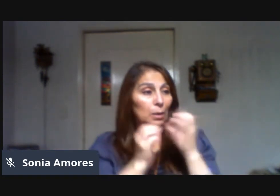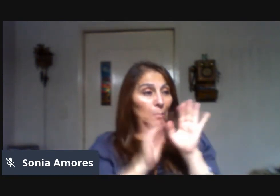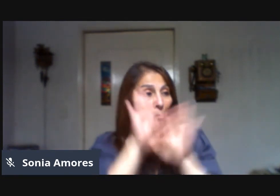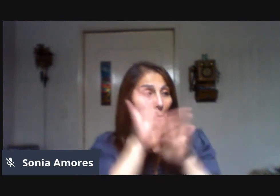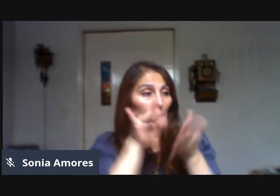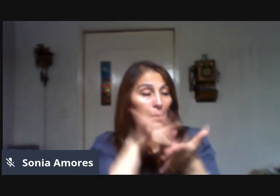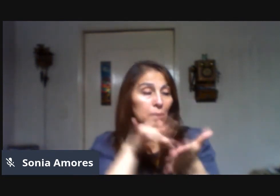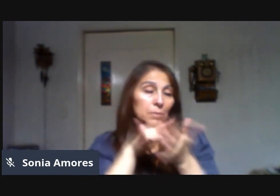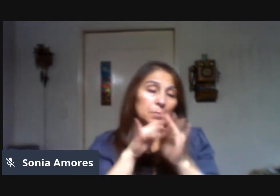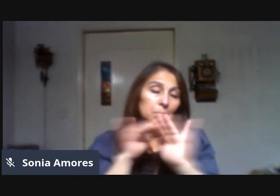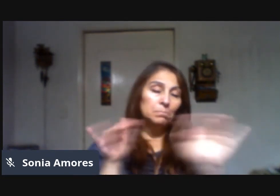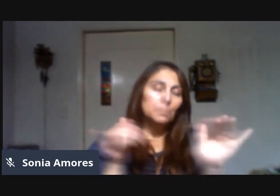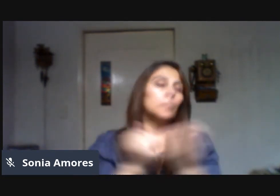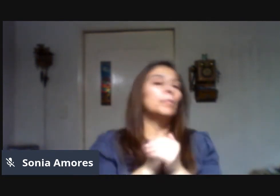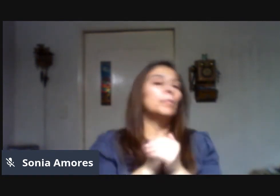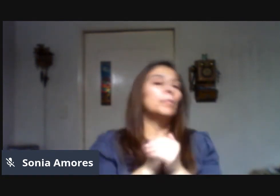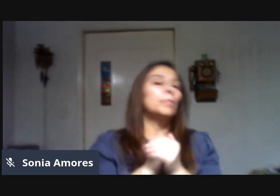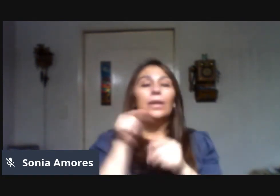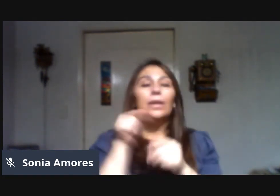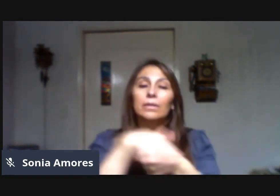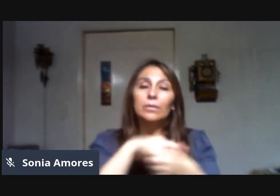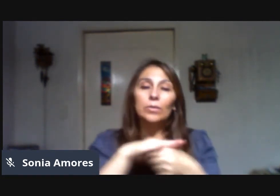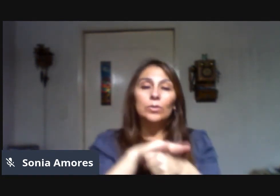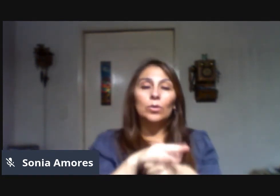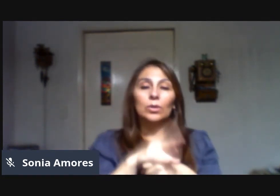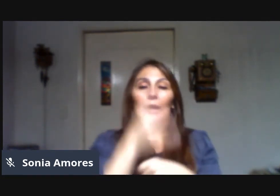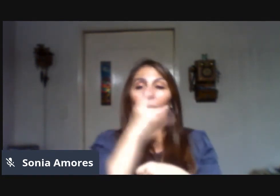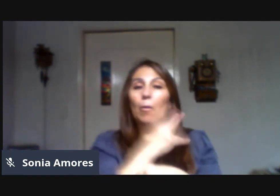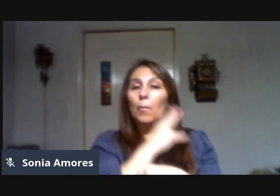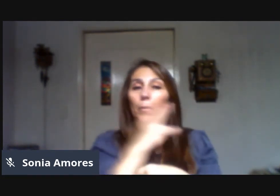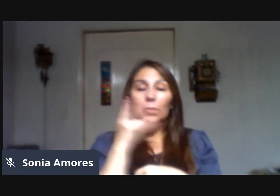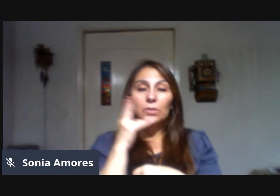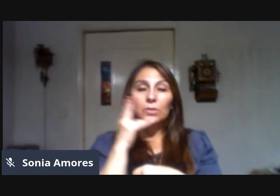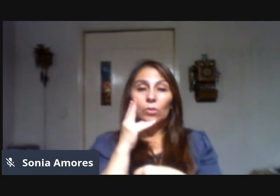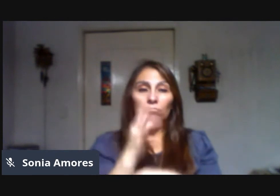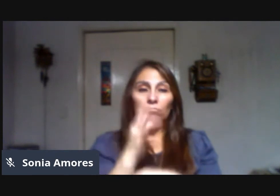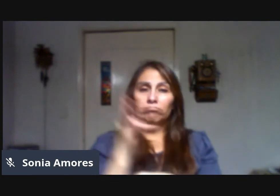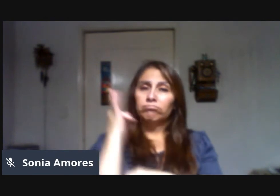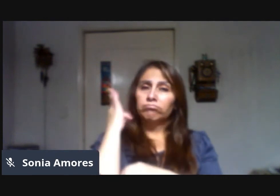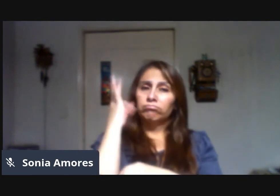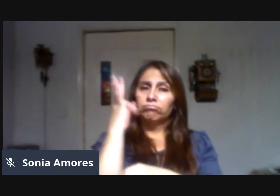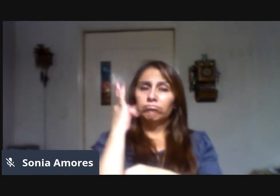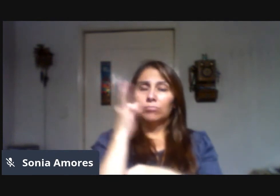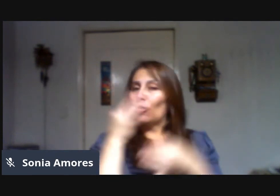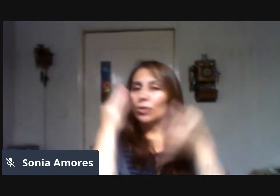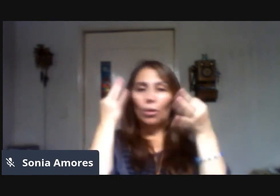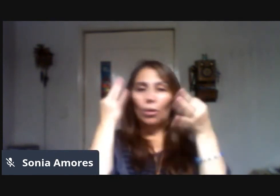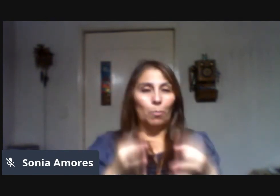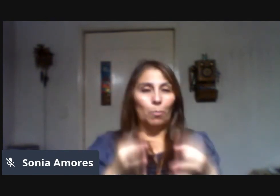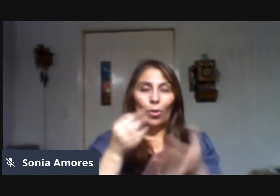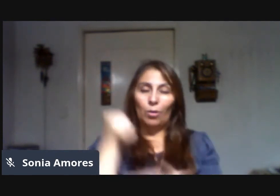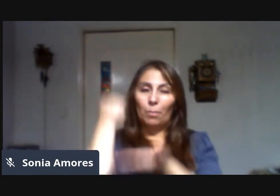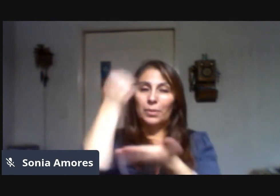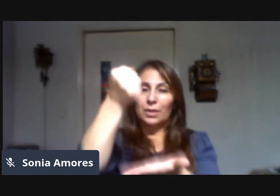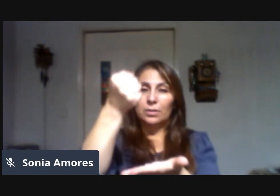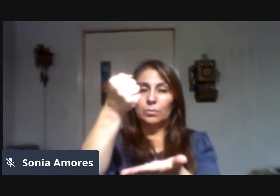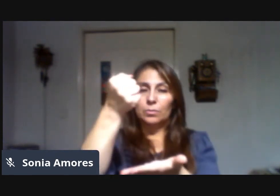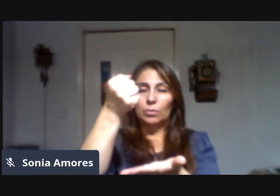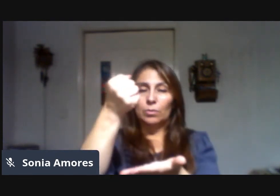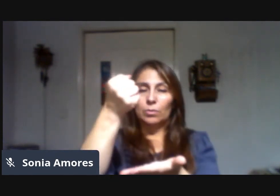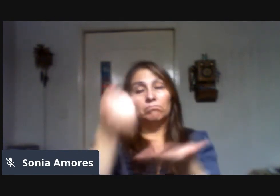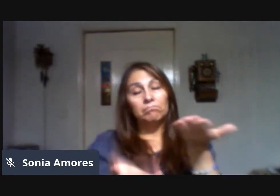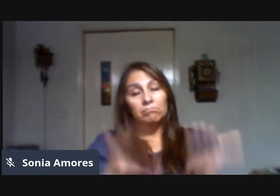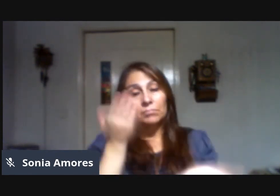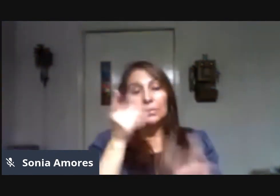este asunto en torno a la promesa incumplida del capitalismo, digamos, tiene que ver también desde donde nos